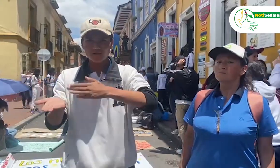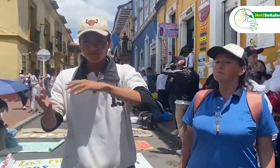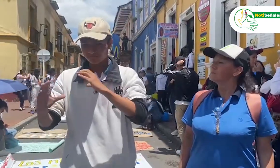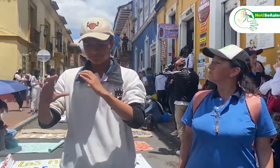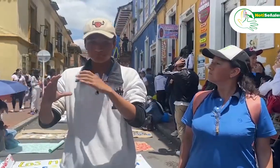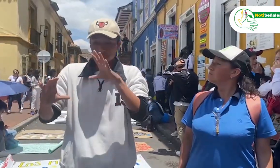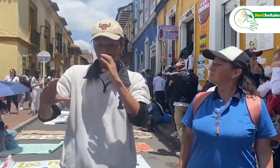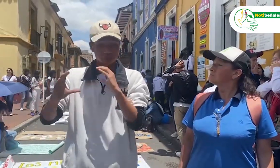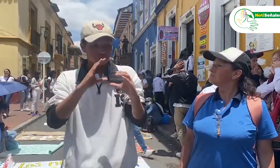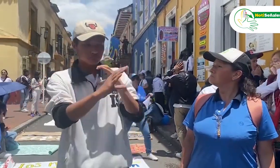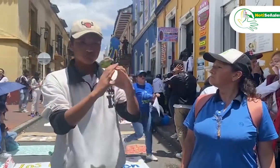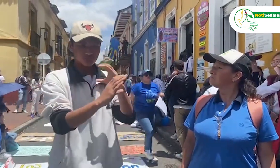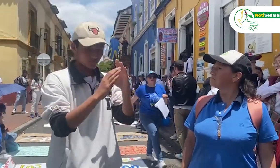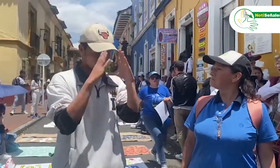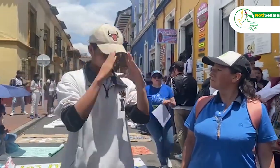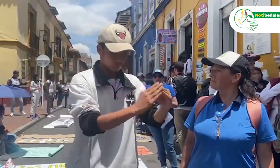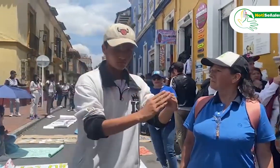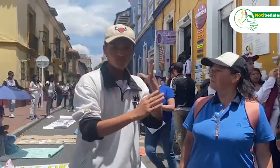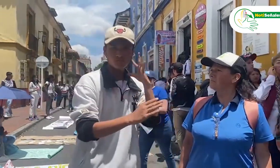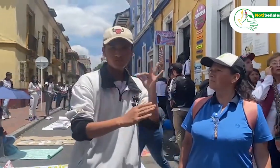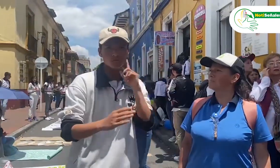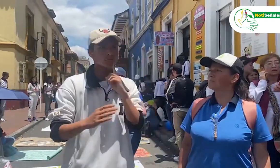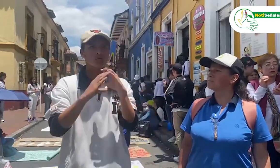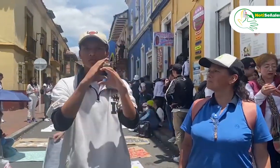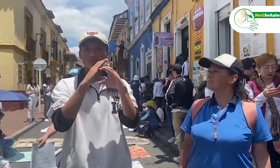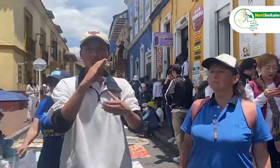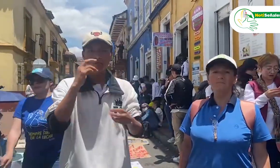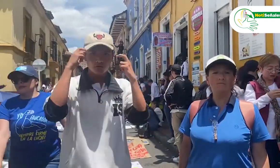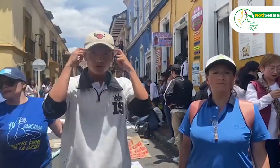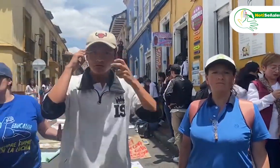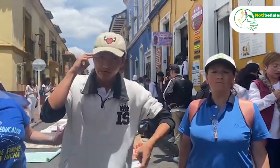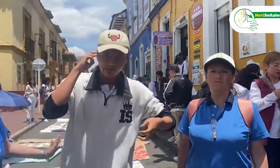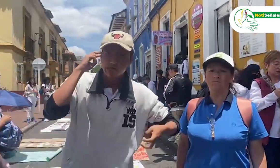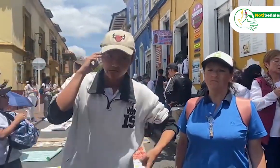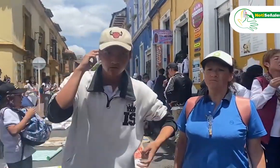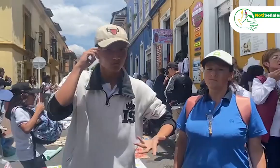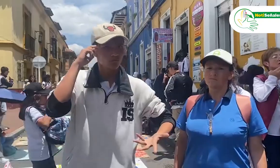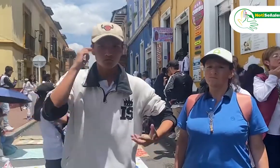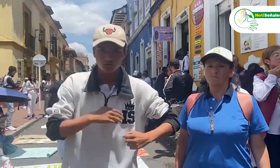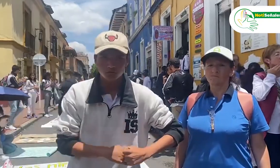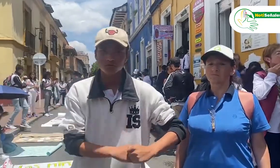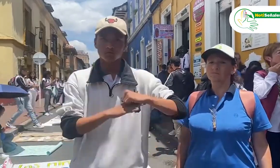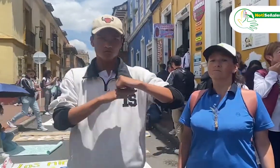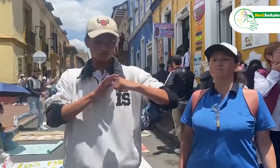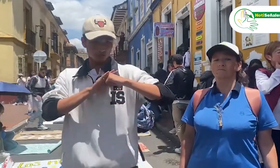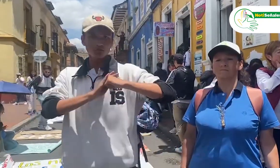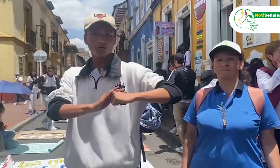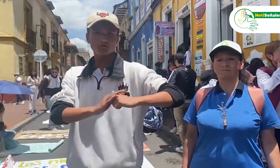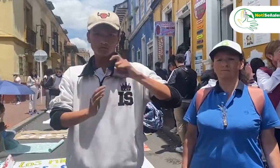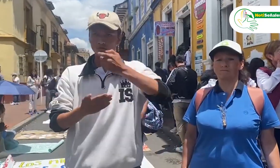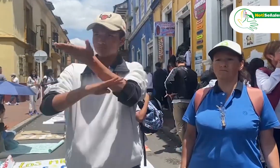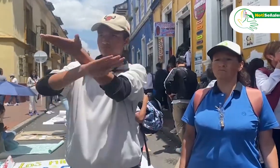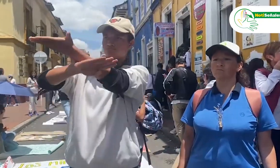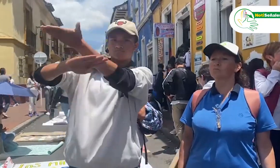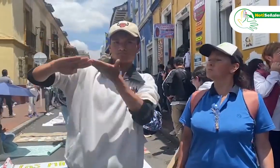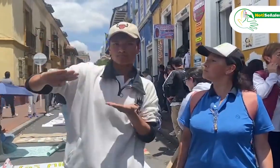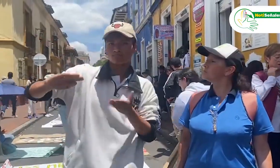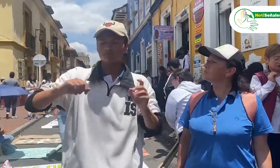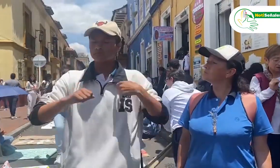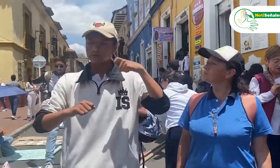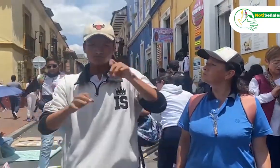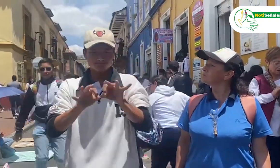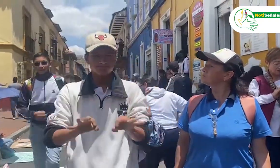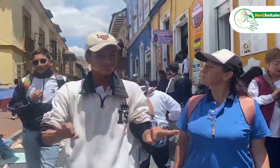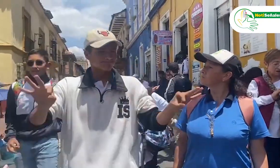comunicación con el docente al no existir la figura del intérprete. El docente se concentra en los estudiantes oyentes y los sordos